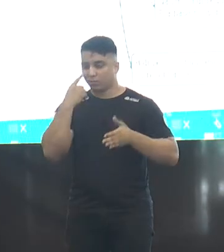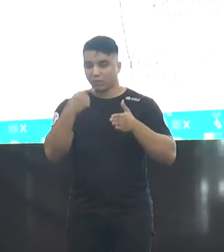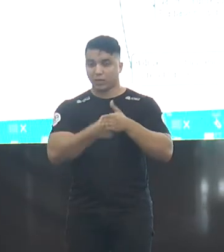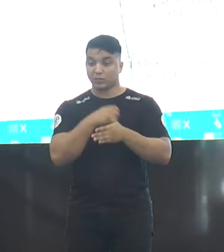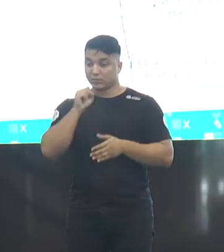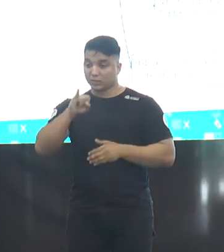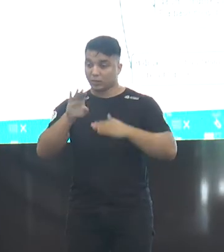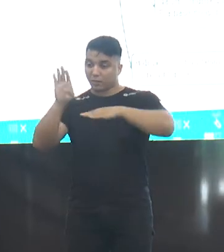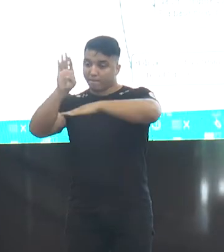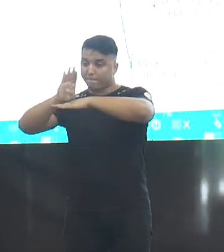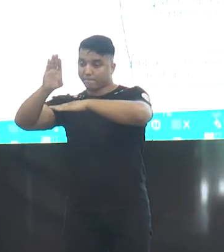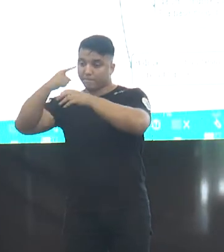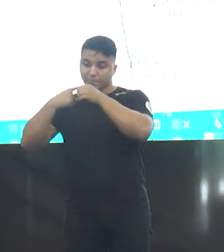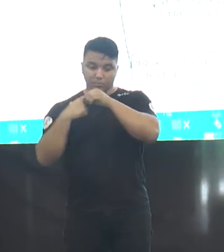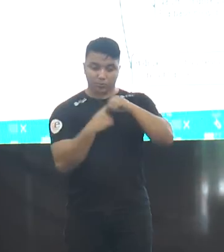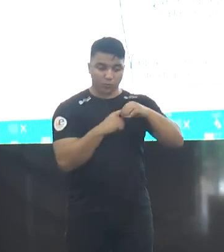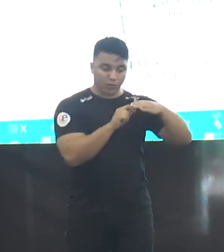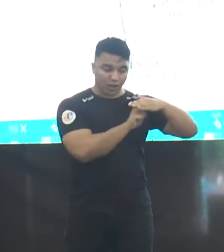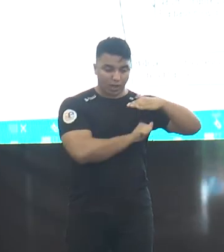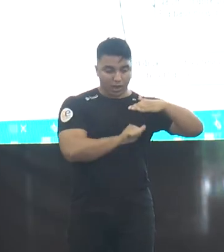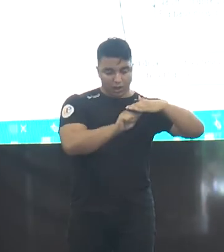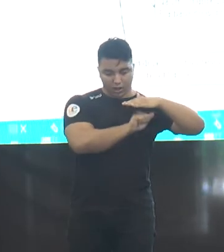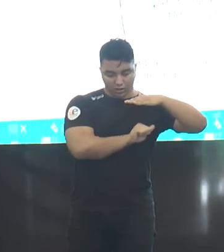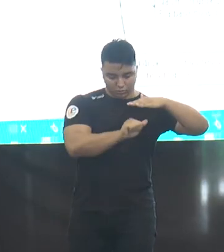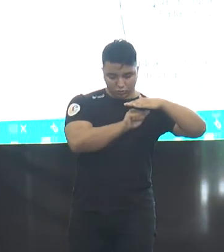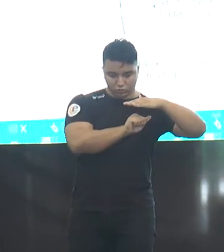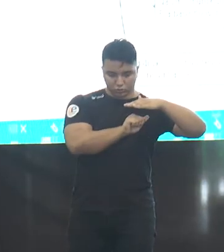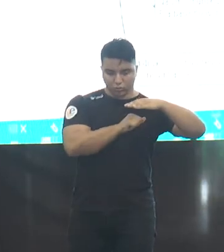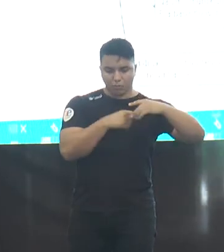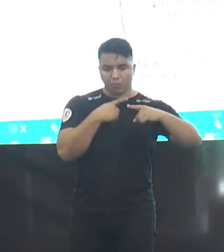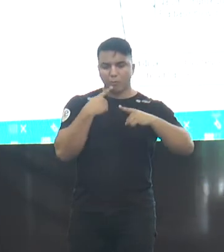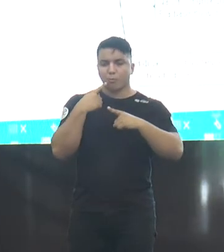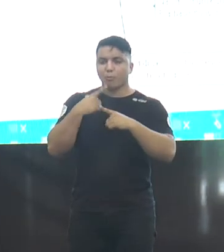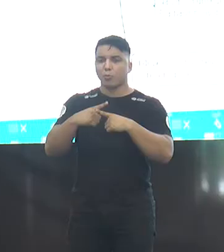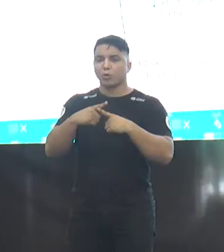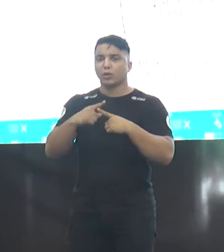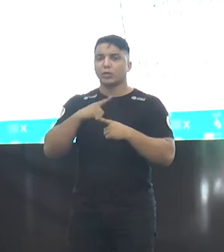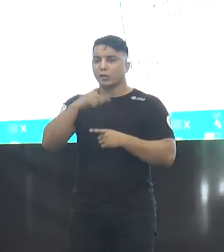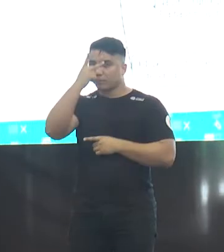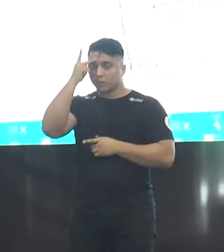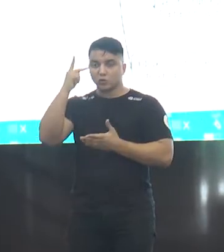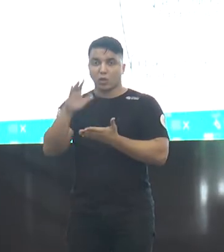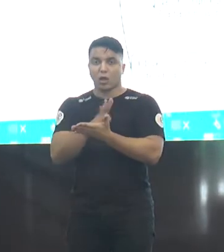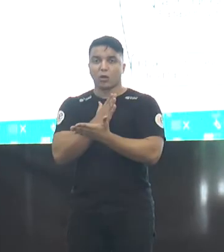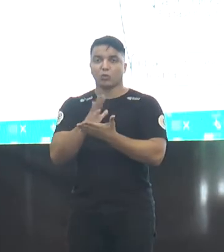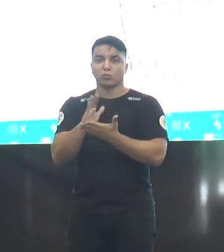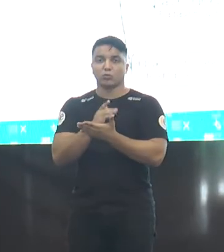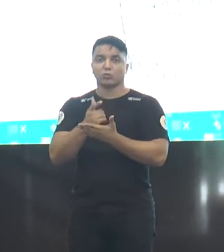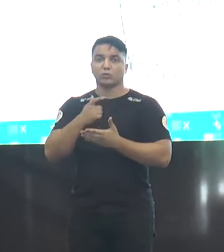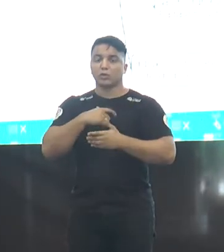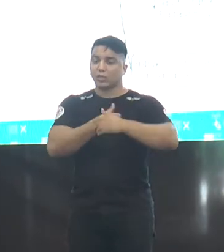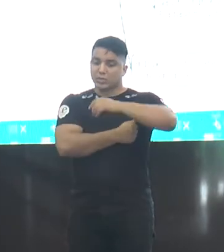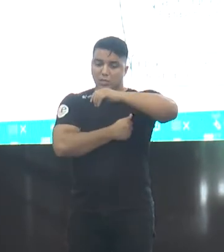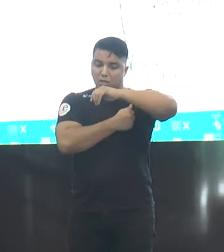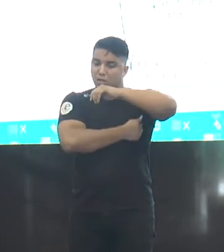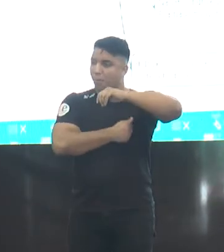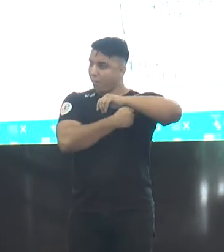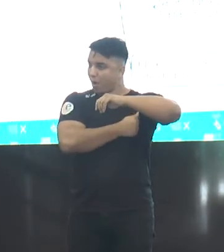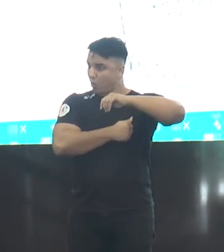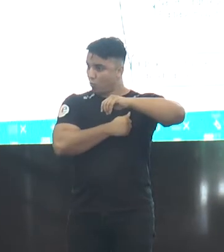Se a base neutraliza um ácido, por que algumas pessoas passam limão na